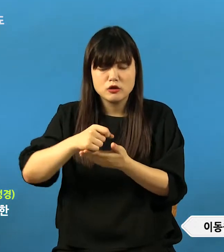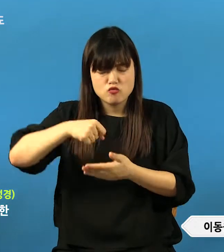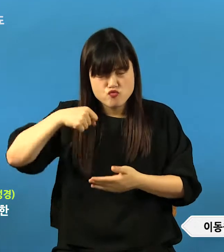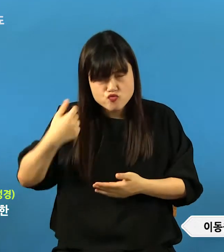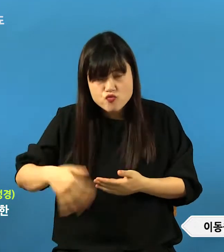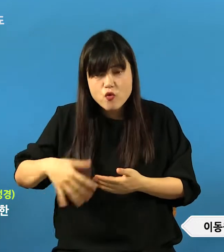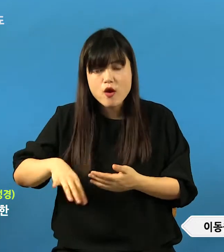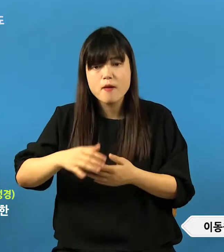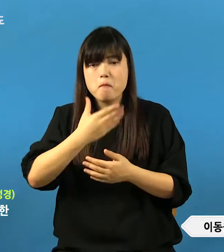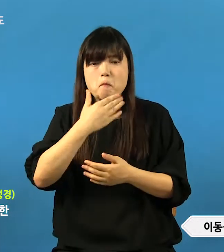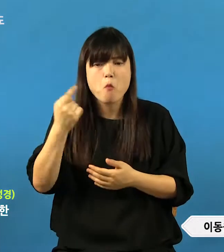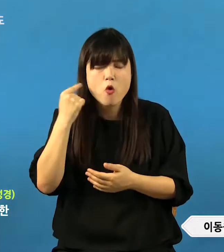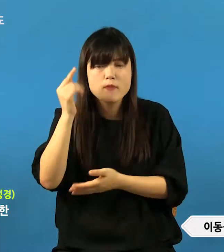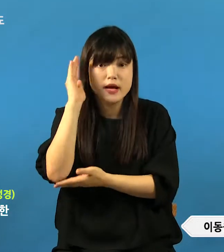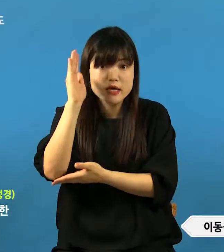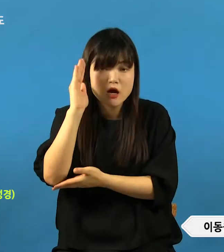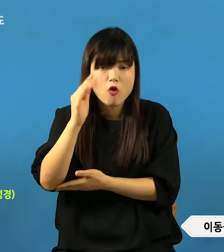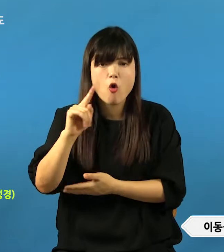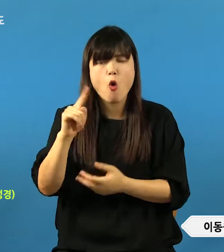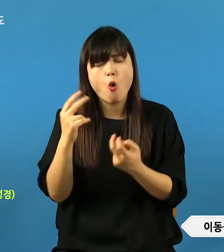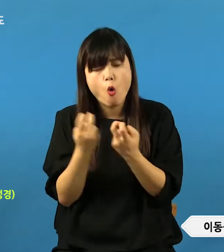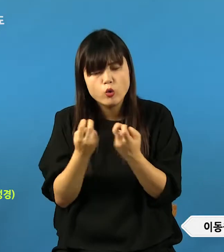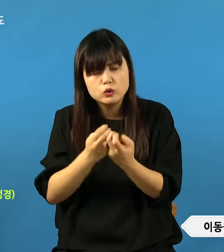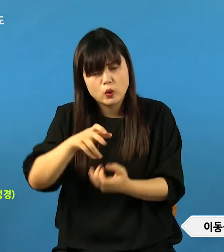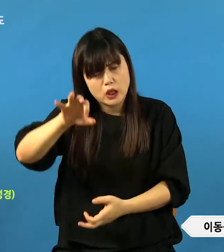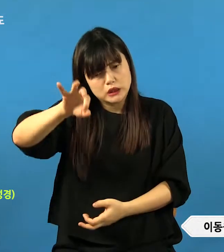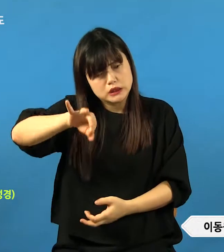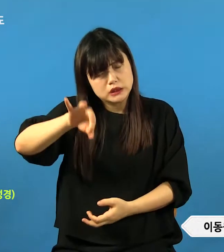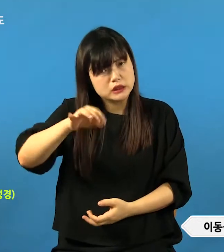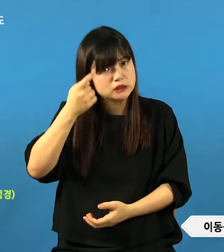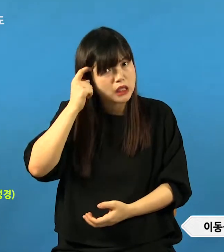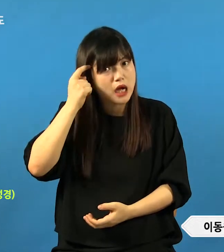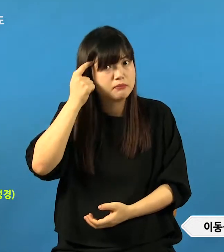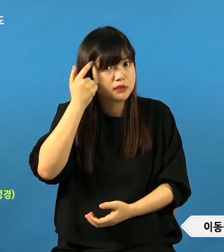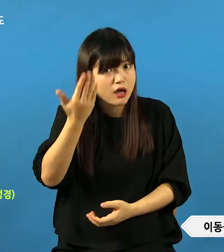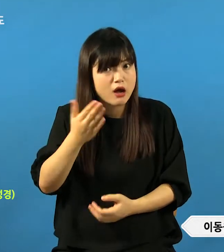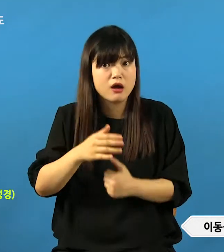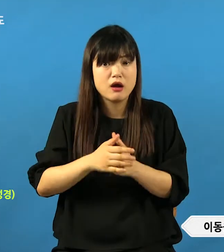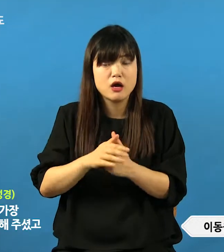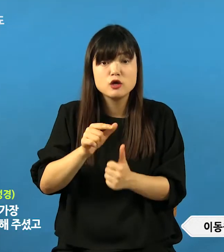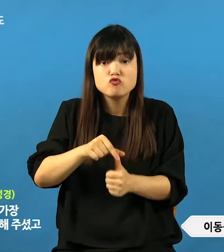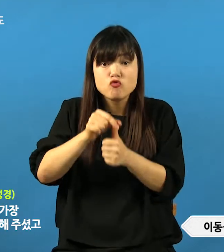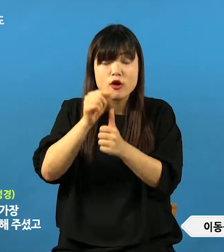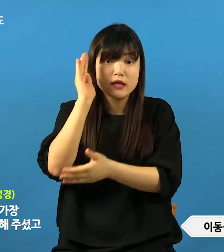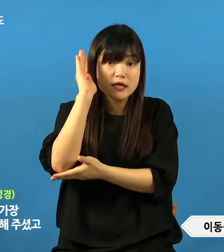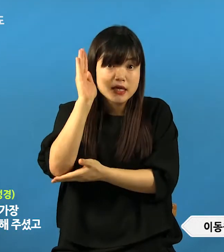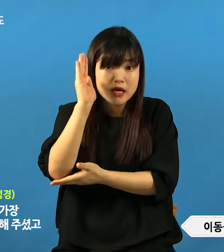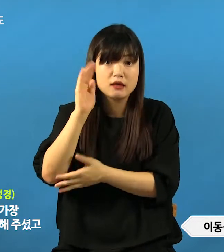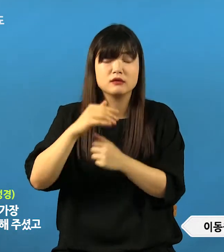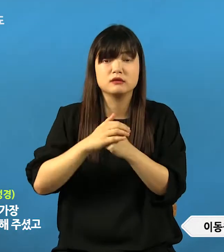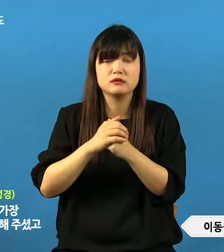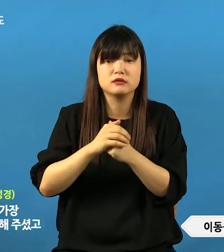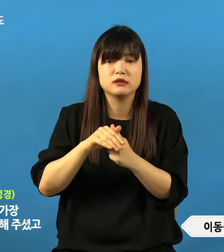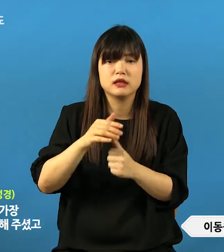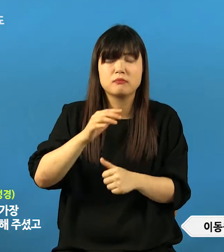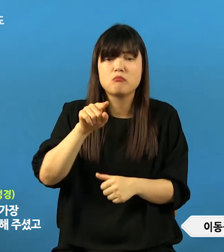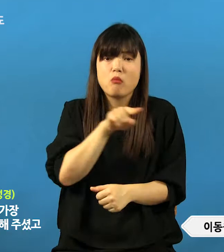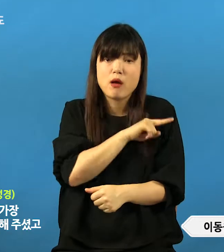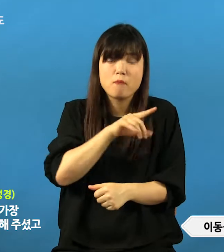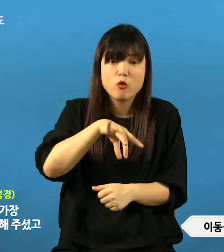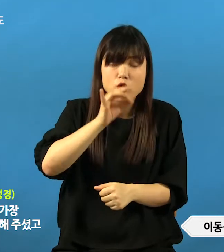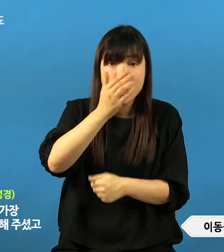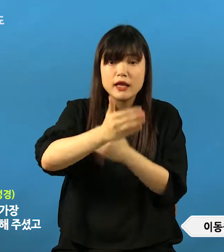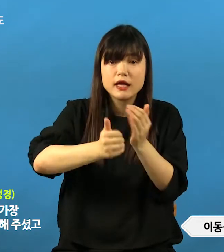장엄한 구원의 메시지를 어떻게 소홀히 할 수 있겠습니까? 이 구원의 메시지는 가장 먼저